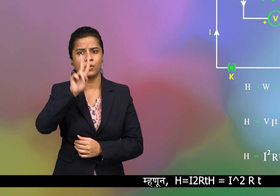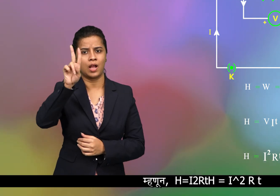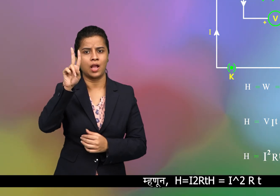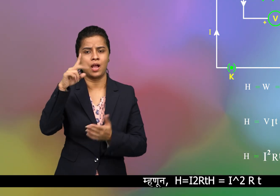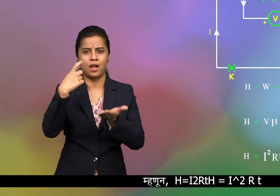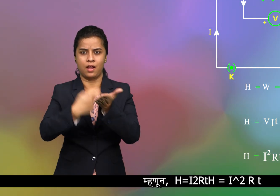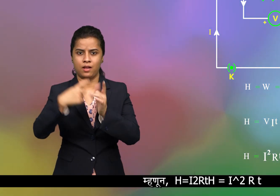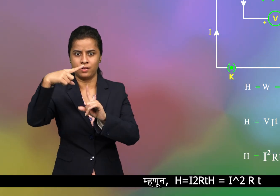RT.